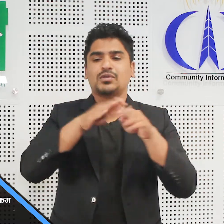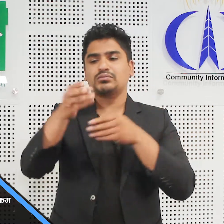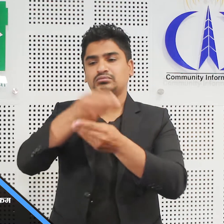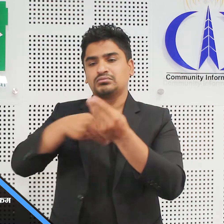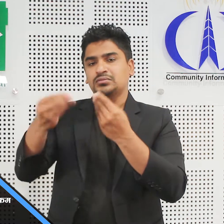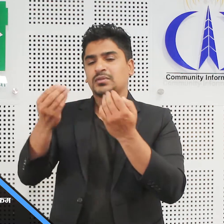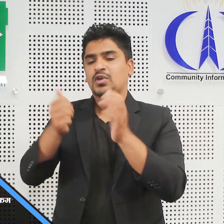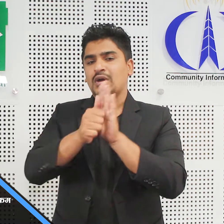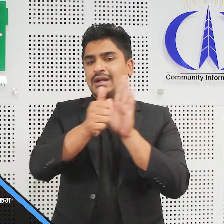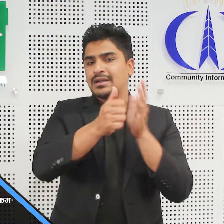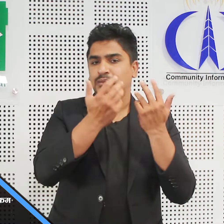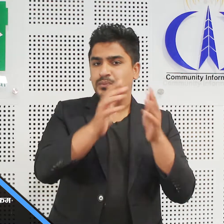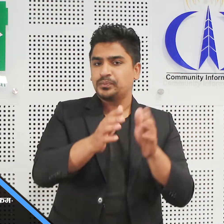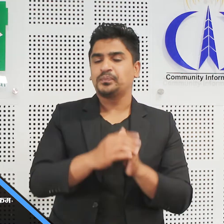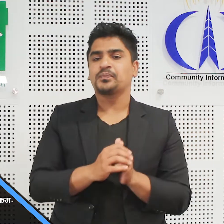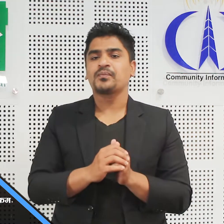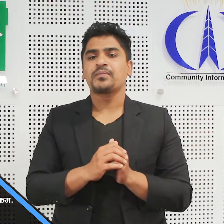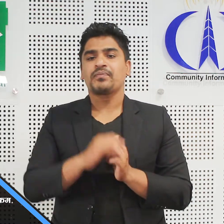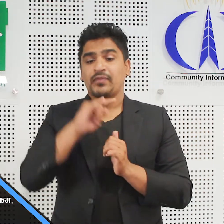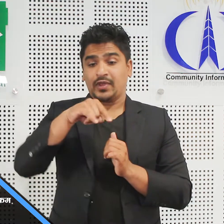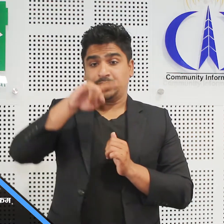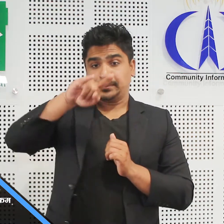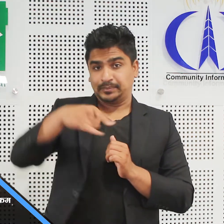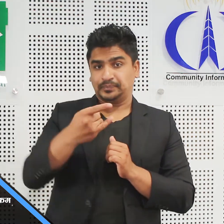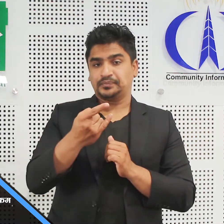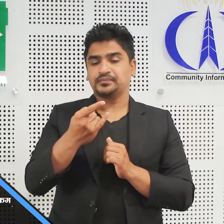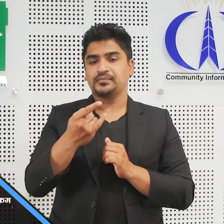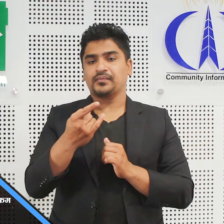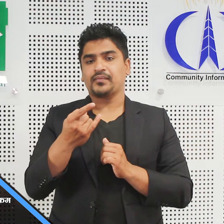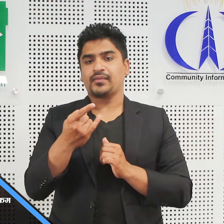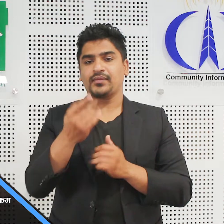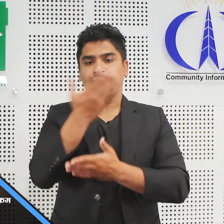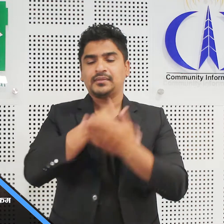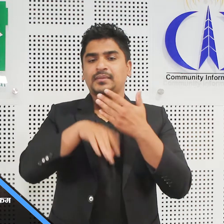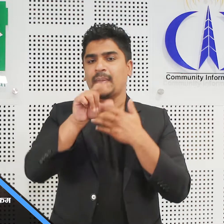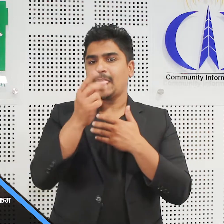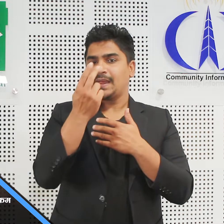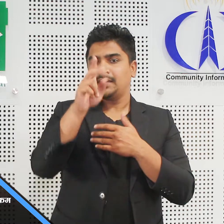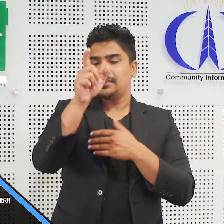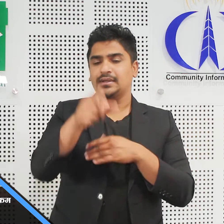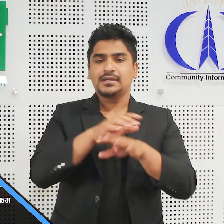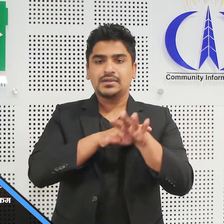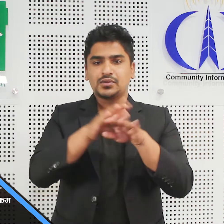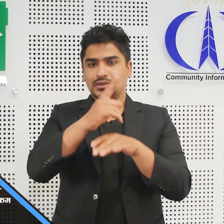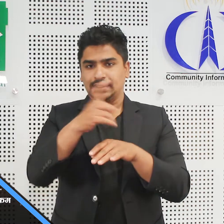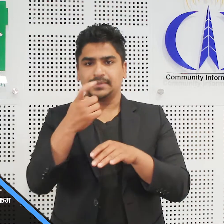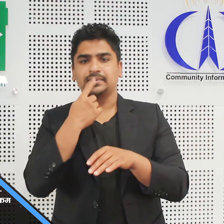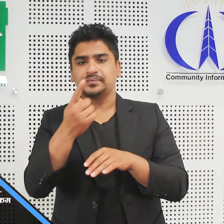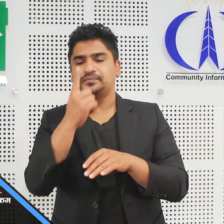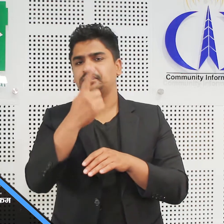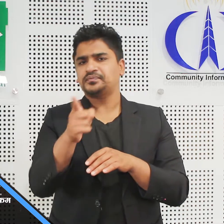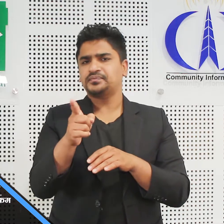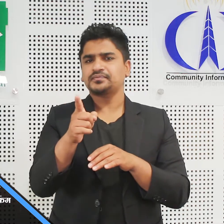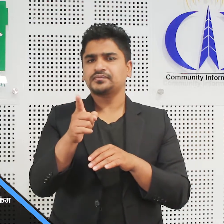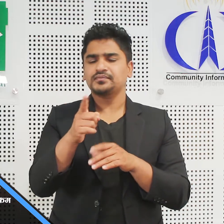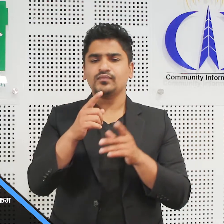मार्केट एक्जिबिसन गर्यो, र त्यसमा उहाँहरूको सम्पूर्ण सामग्रीहरू बिक्री वितरणलाई हामीले अगाडि ल्यायौँ। र अहिले फेरि